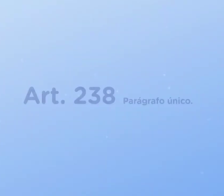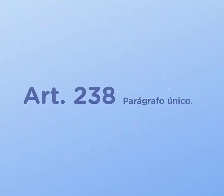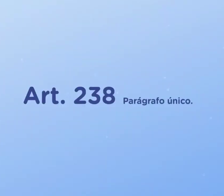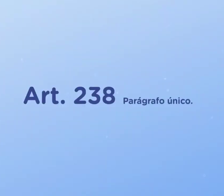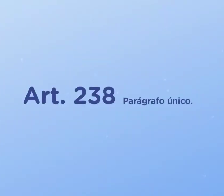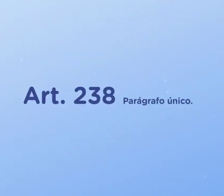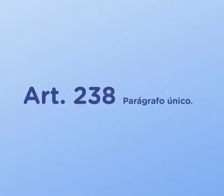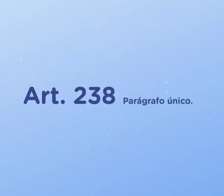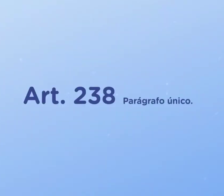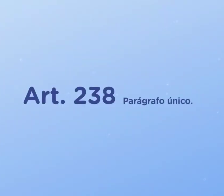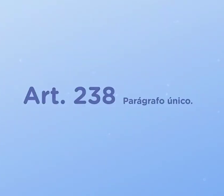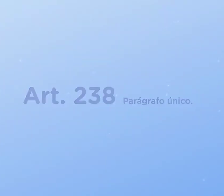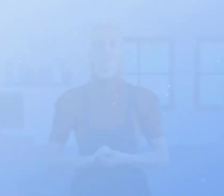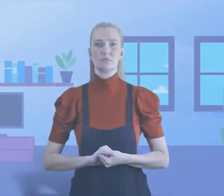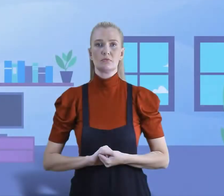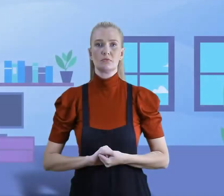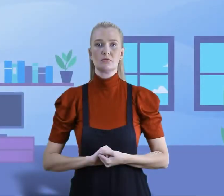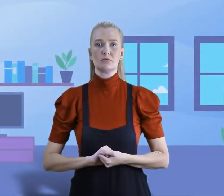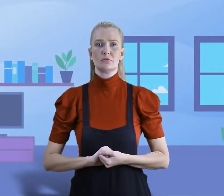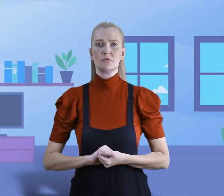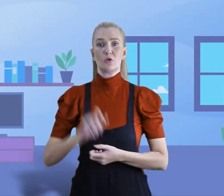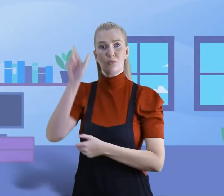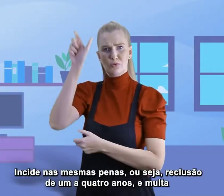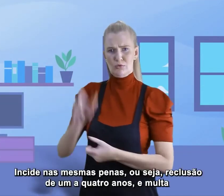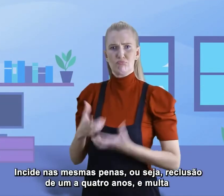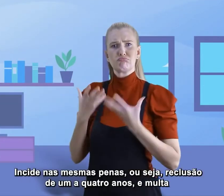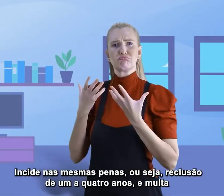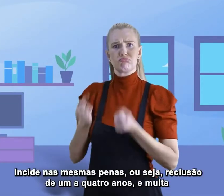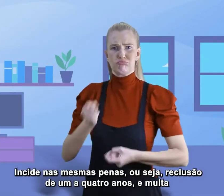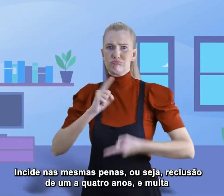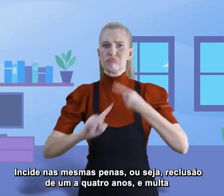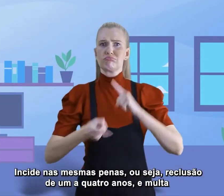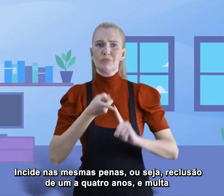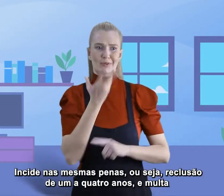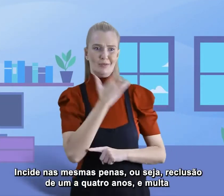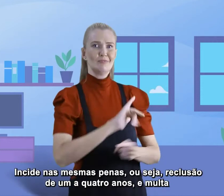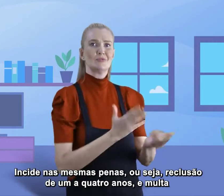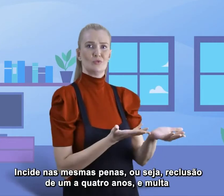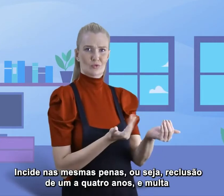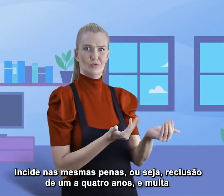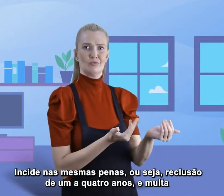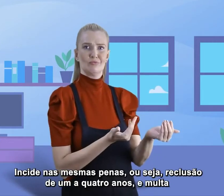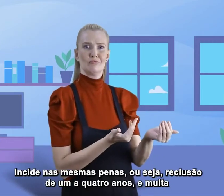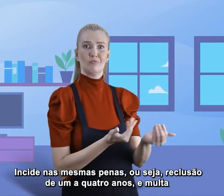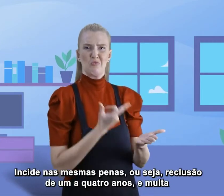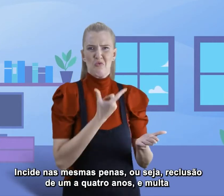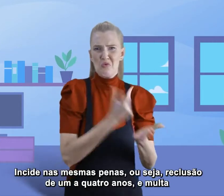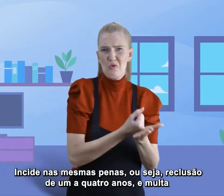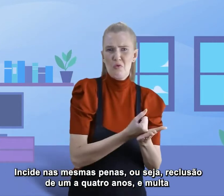Artigo 238, parágrafo único. Incide nas mesmas penas, ou seja, reclusão